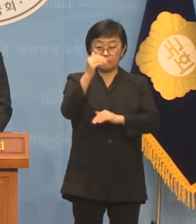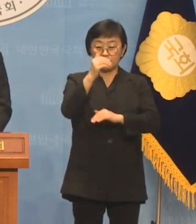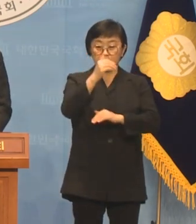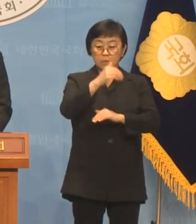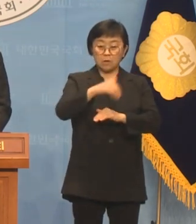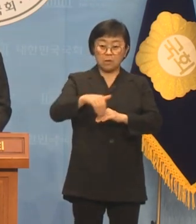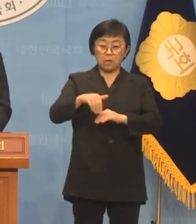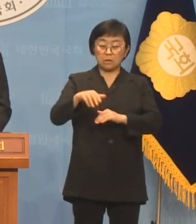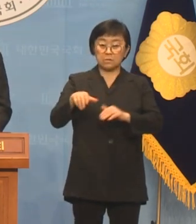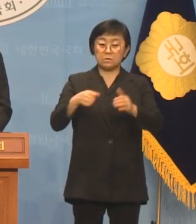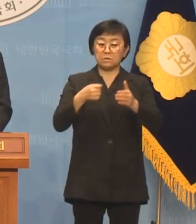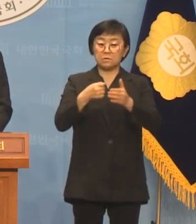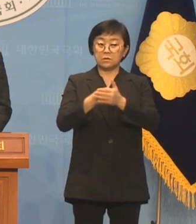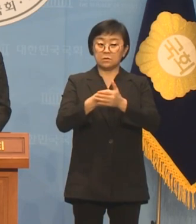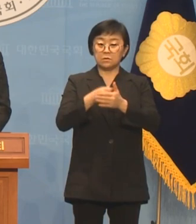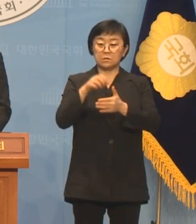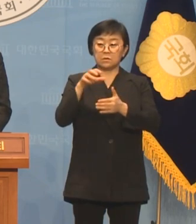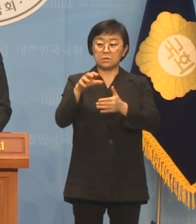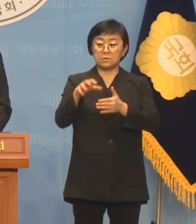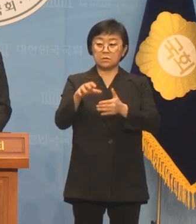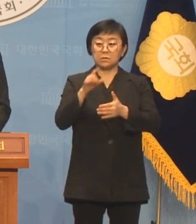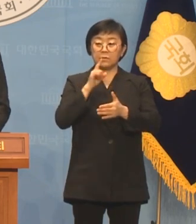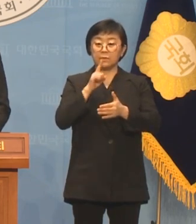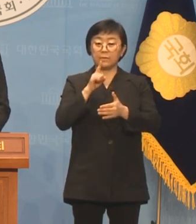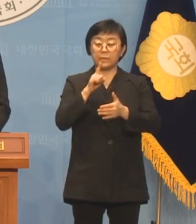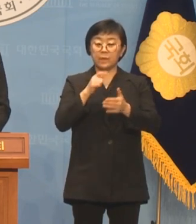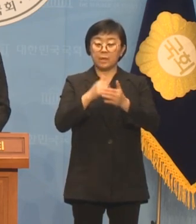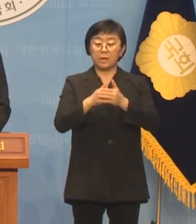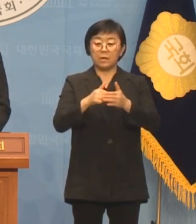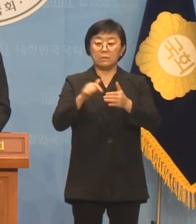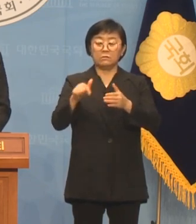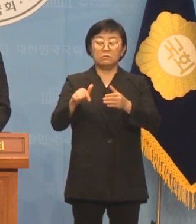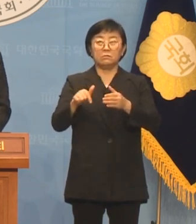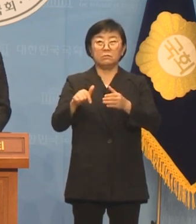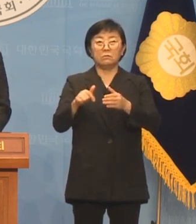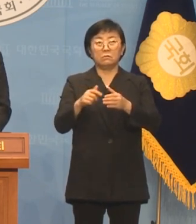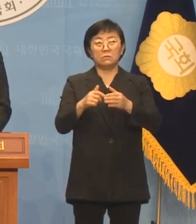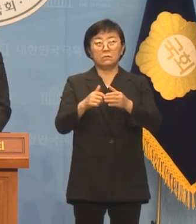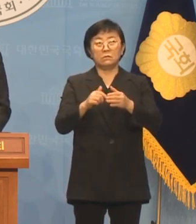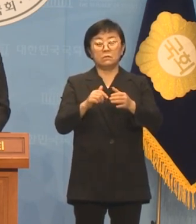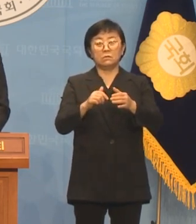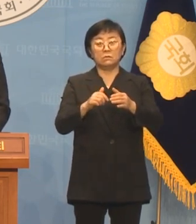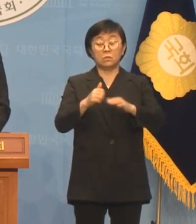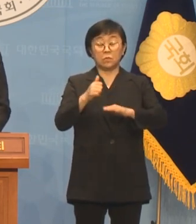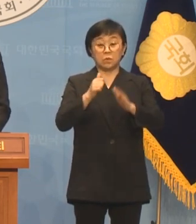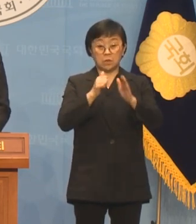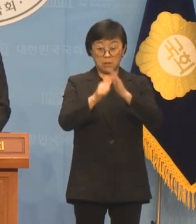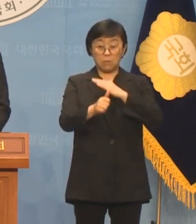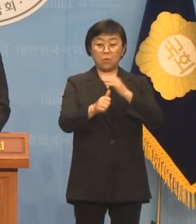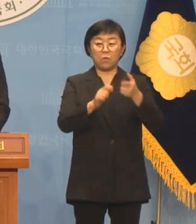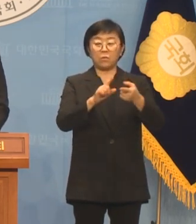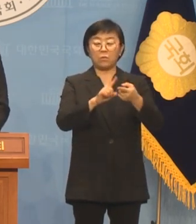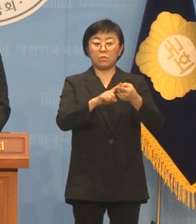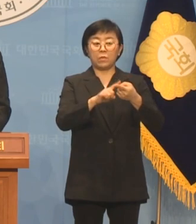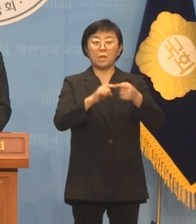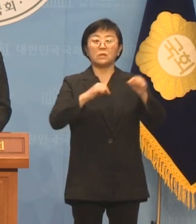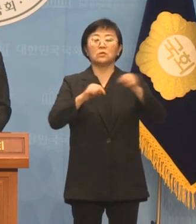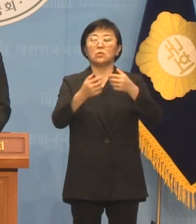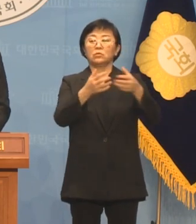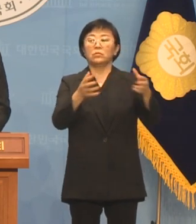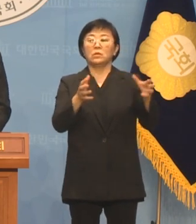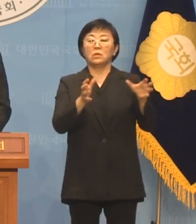지역을 선정한다는 이거는 공관위가 결국 대표에게